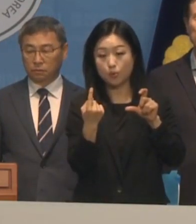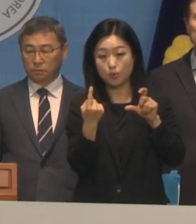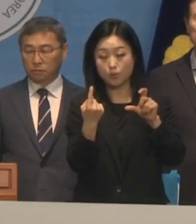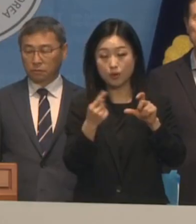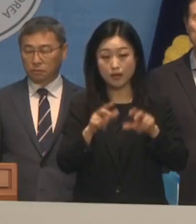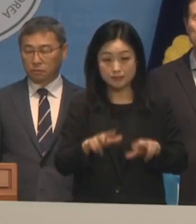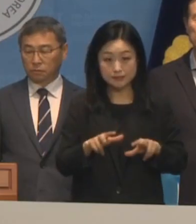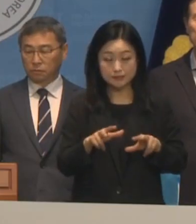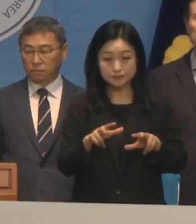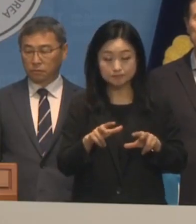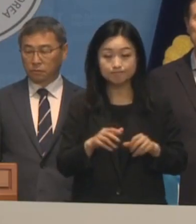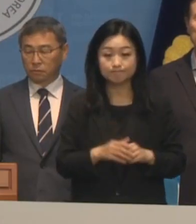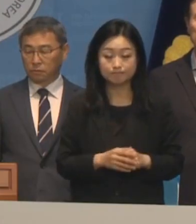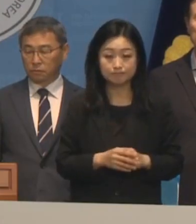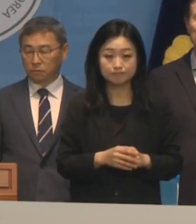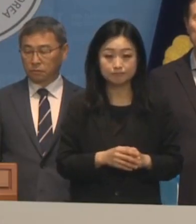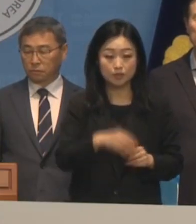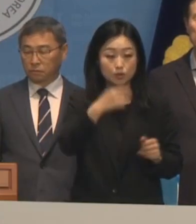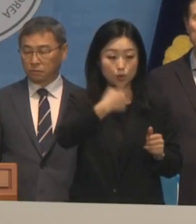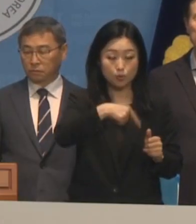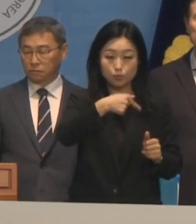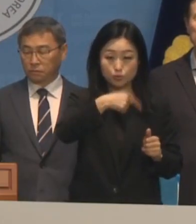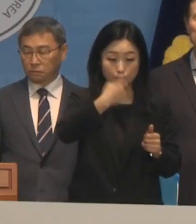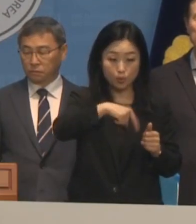2024년 2.2조 원을